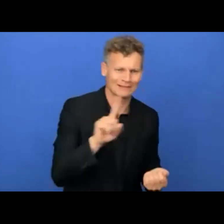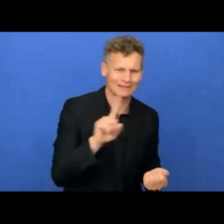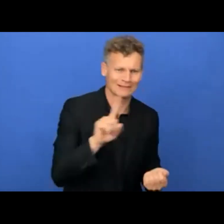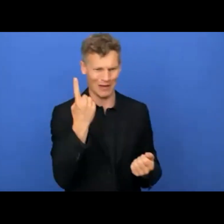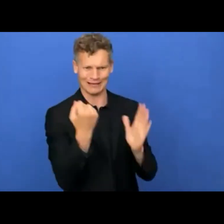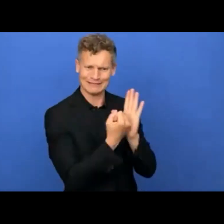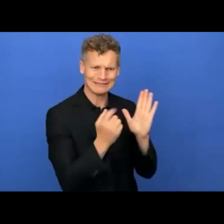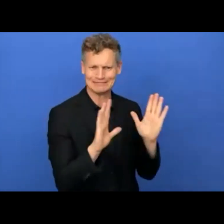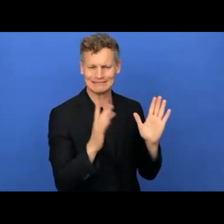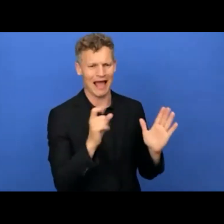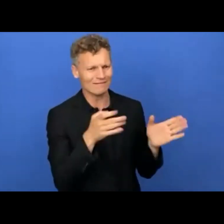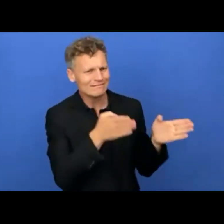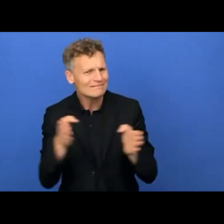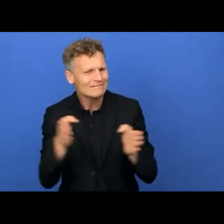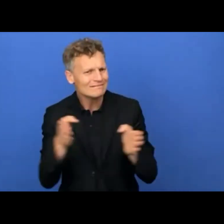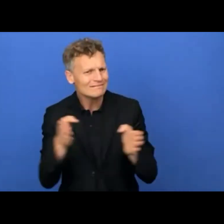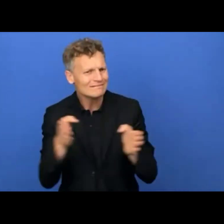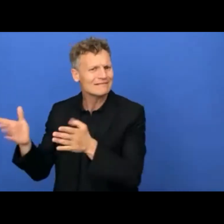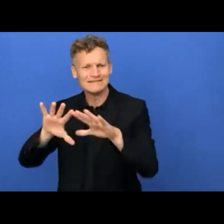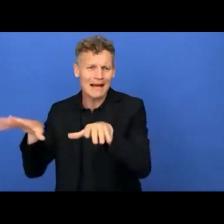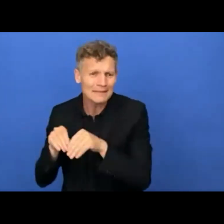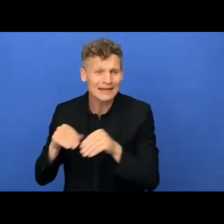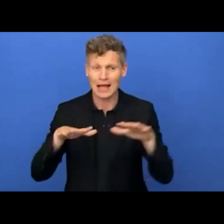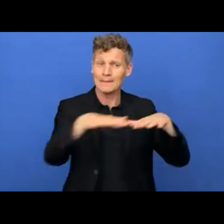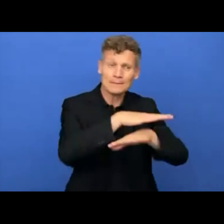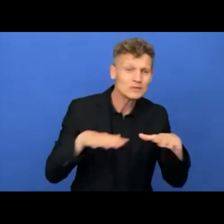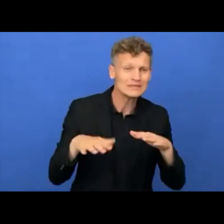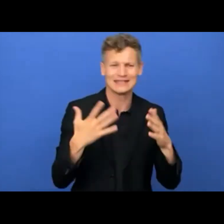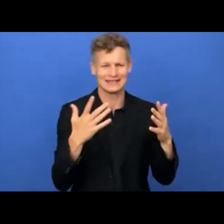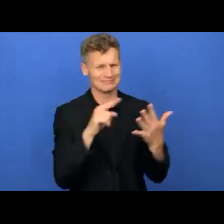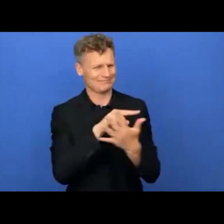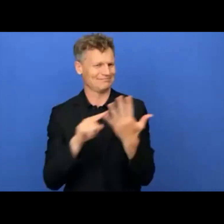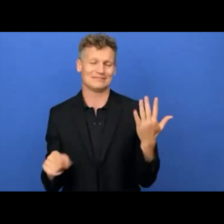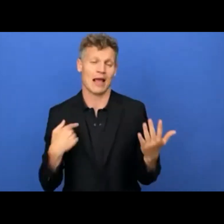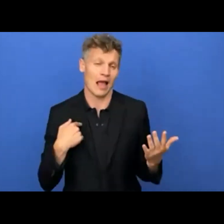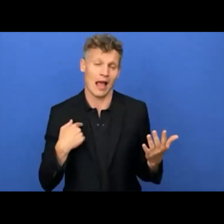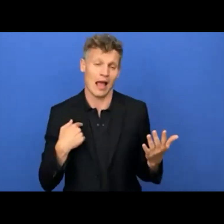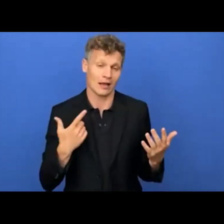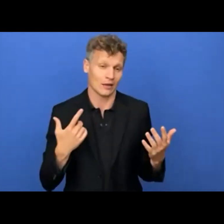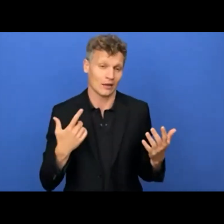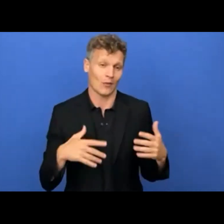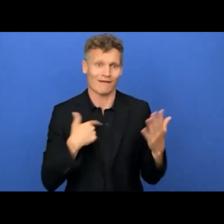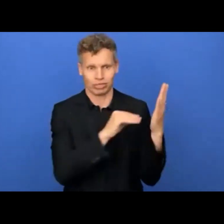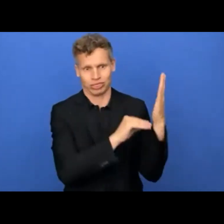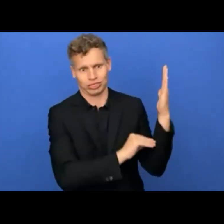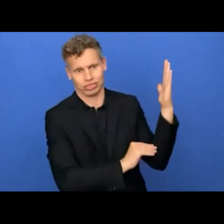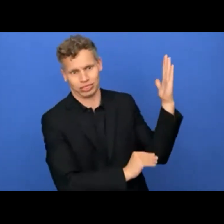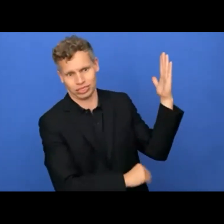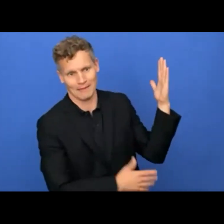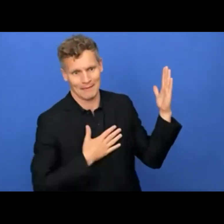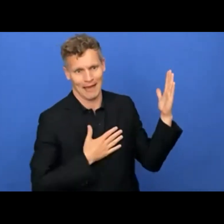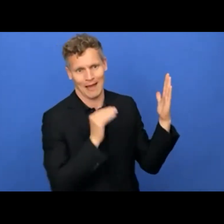il faut impliquer tout le monde, y compris les familles et les communautés où se trouvent ces enfants.